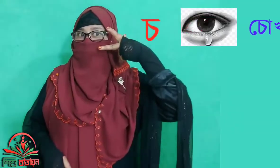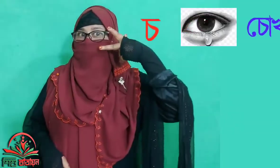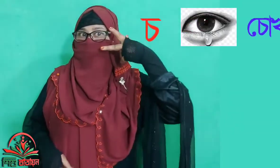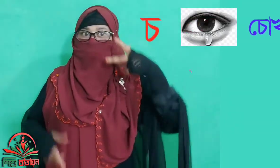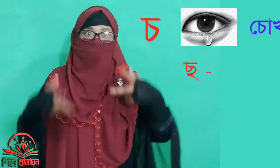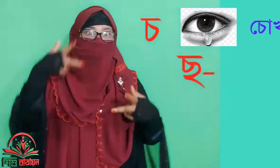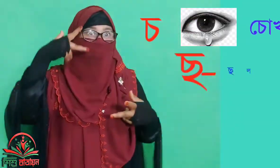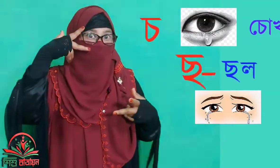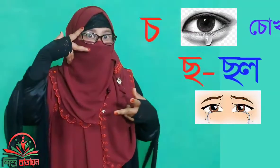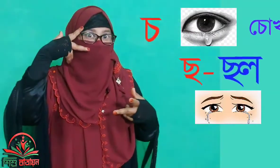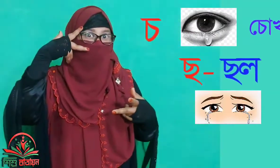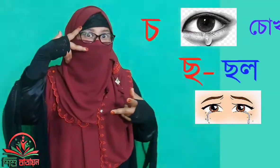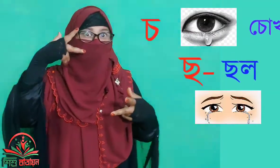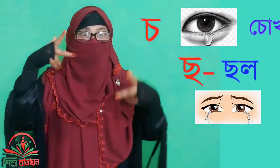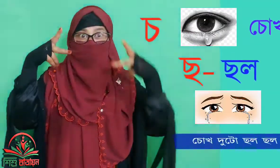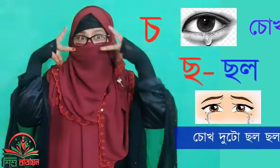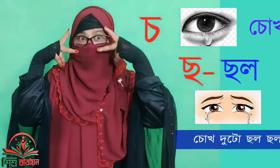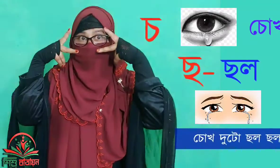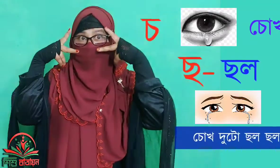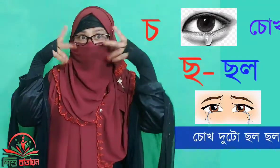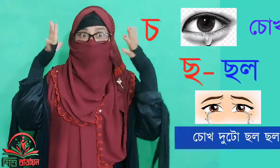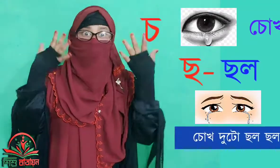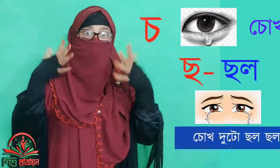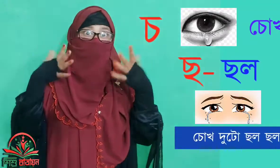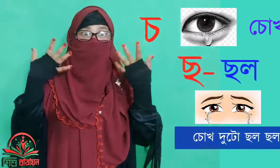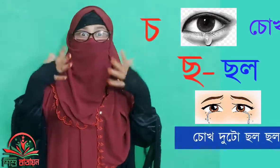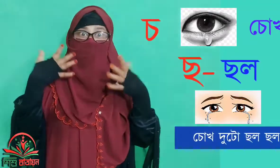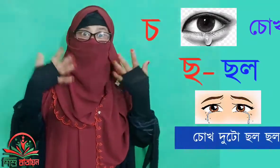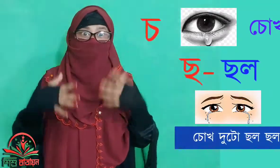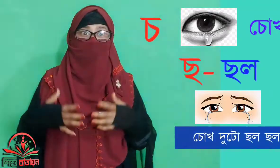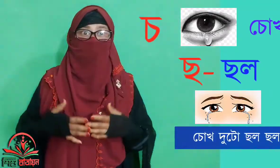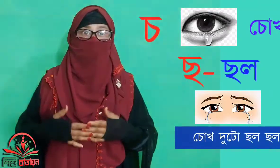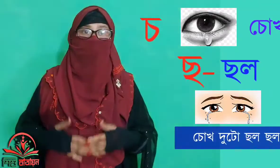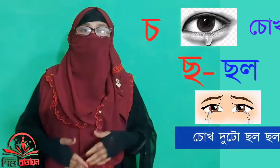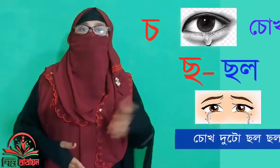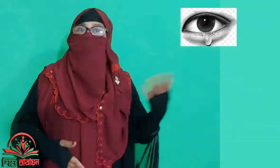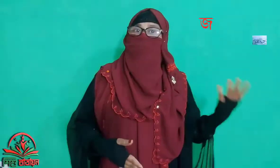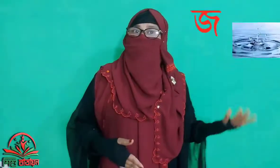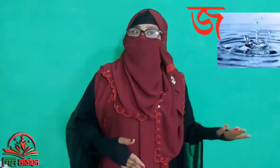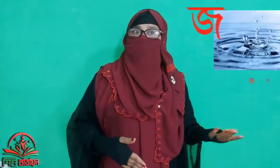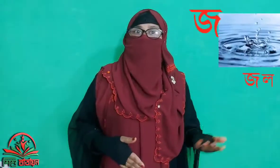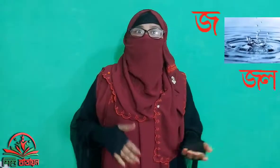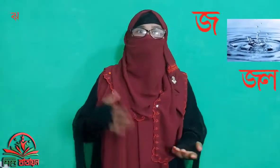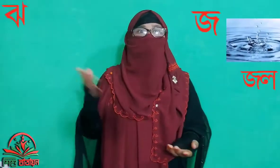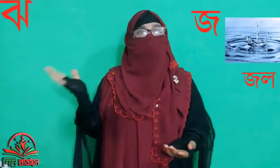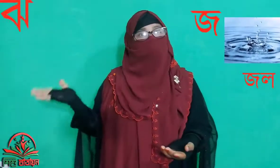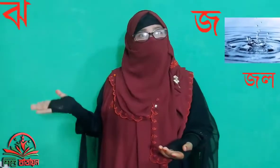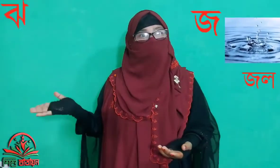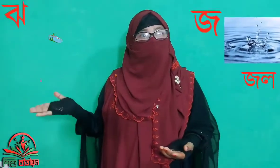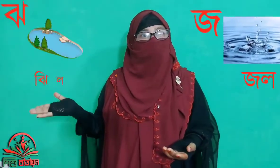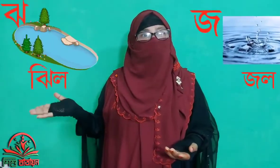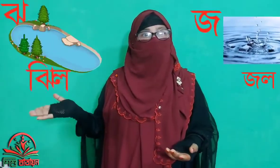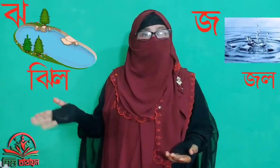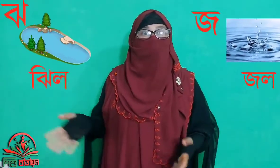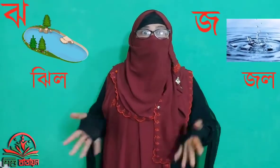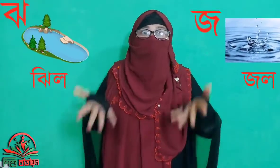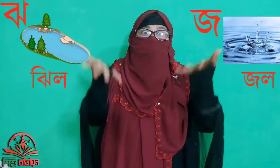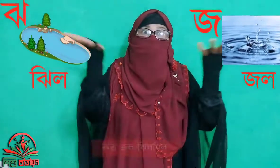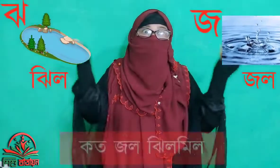জয় চোখ ছয় ছল চোখ দুটো ছল ছল জয় জল ছয় ঝিল কত